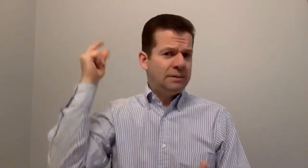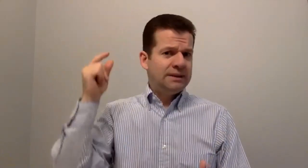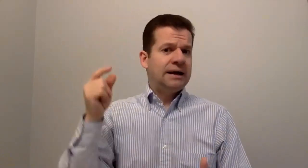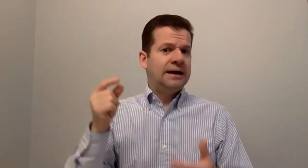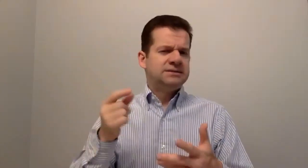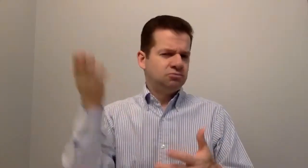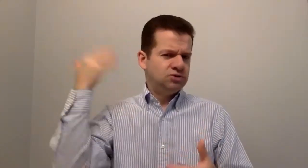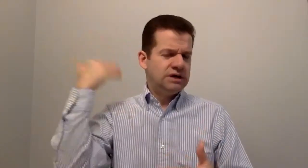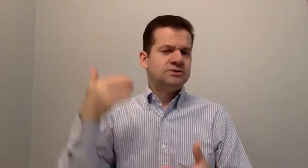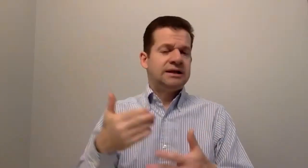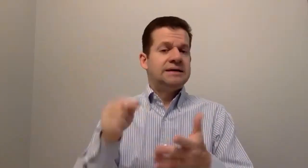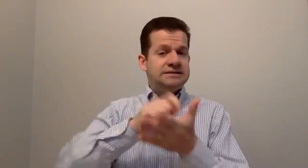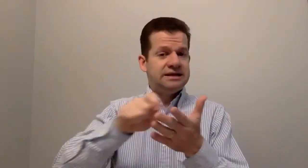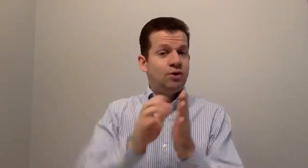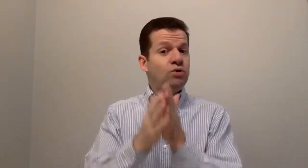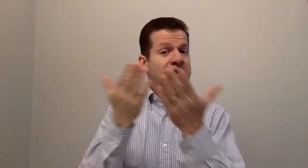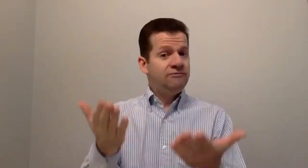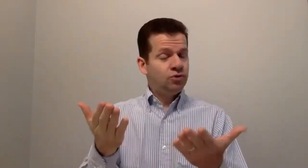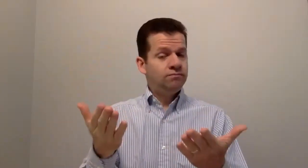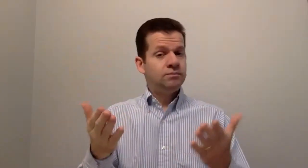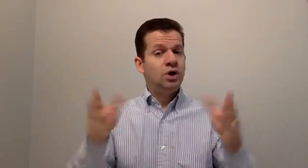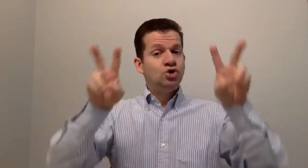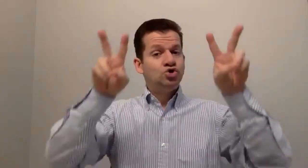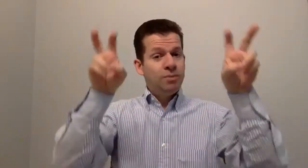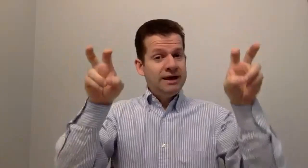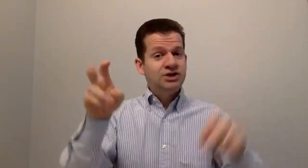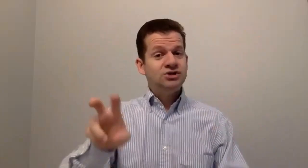tempo atrás, uns anos atrás, escreveu um livro sobre